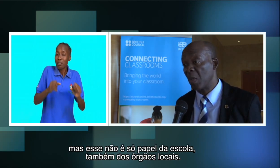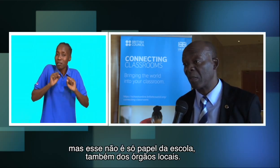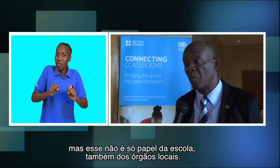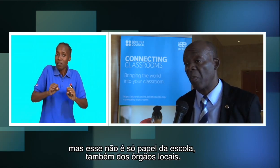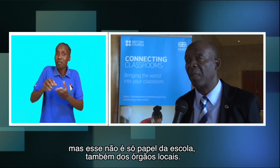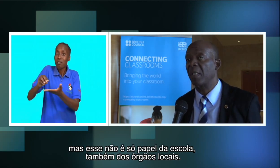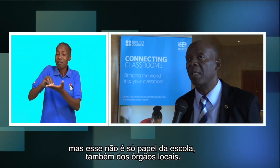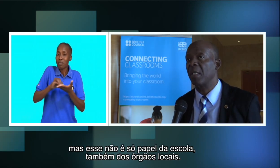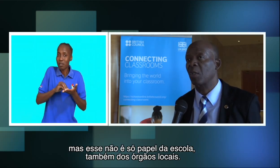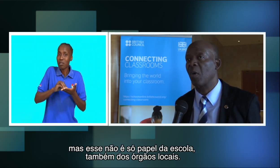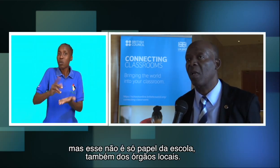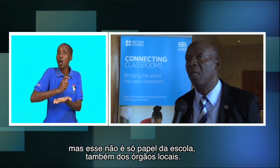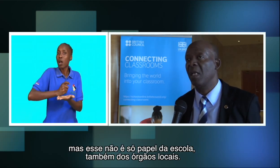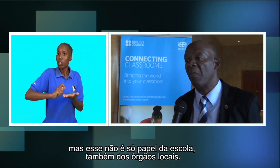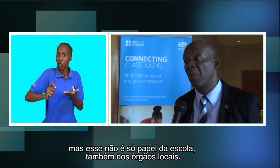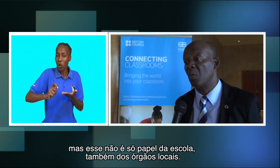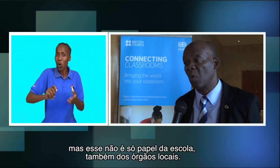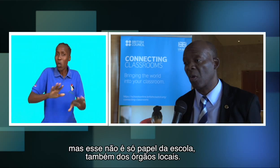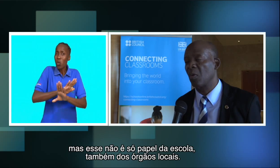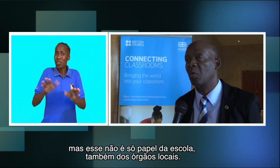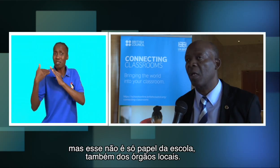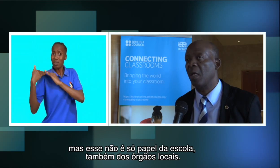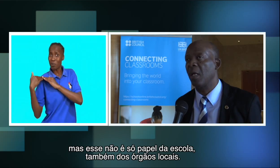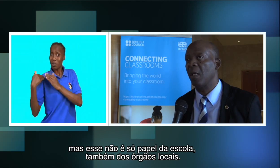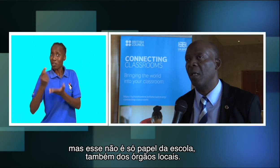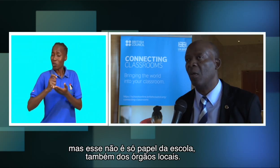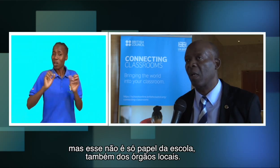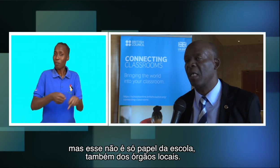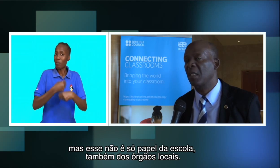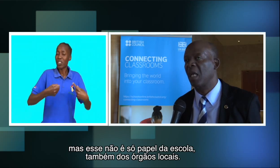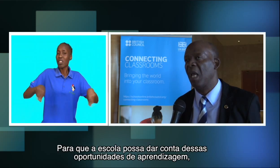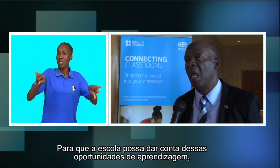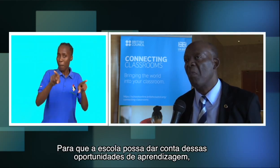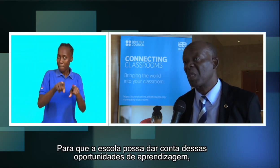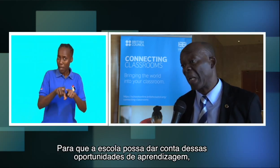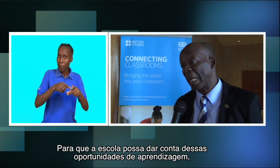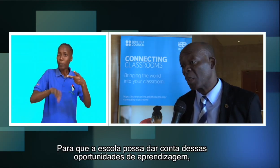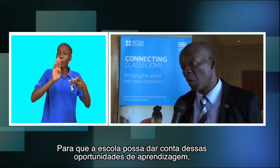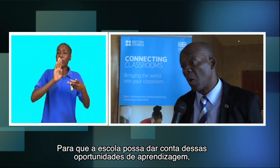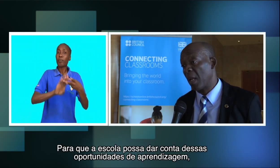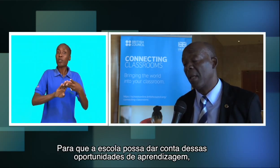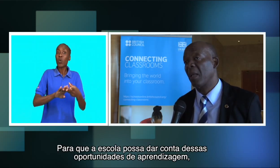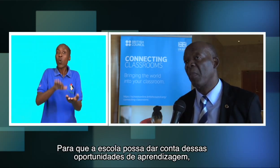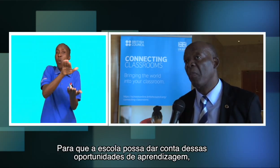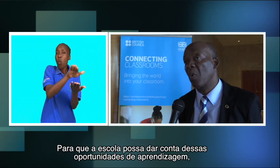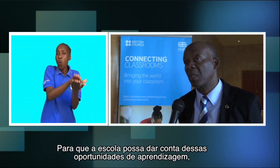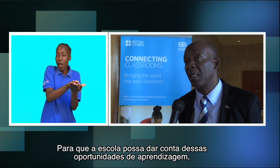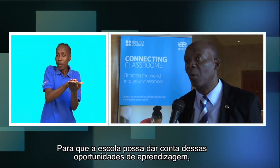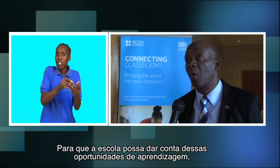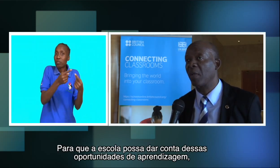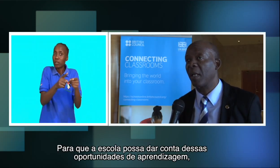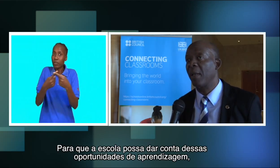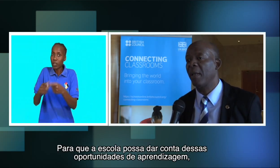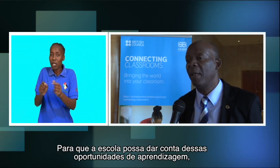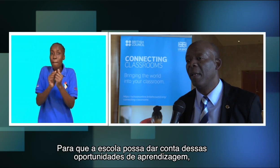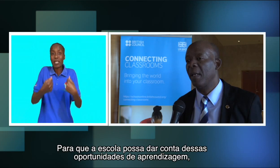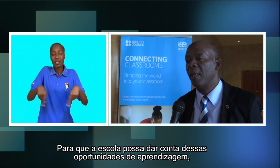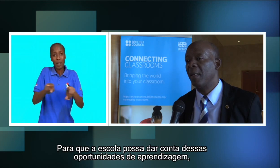mas isso não é só o papel da escola, também dos órgãos locais, mas para que a escola também possa dar